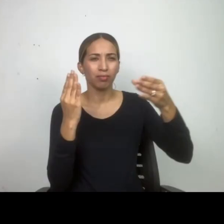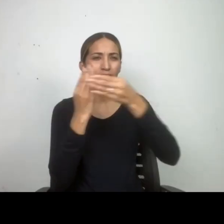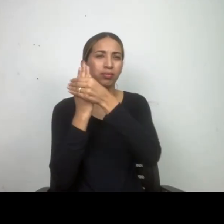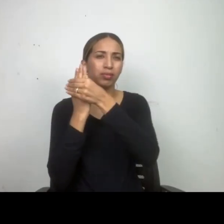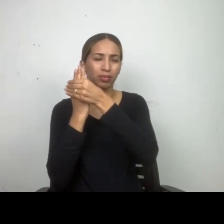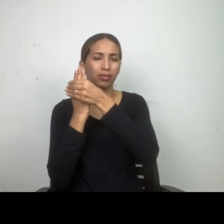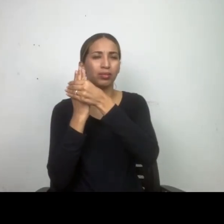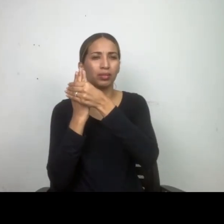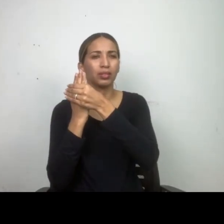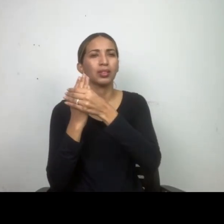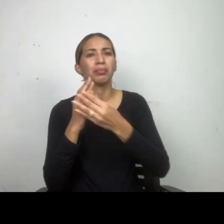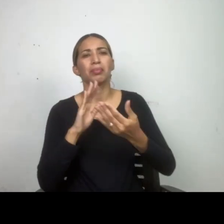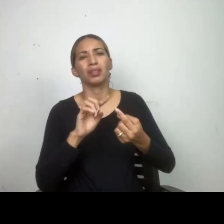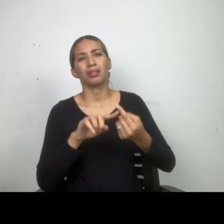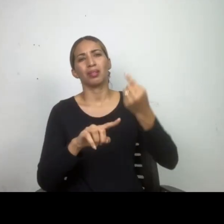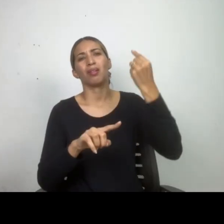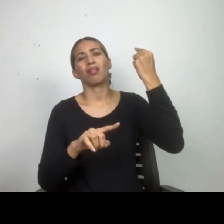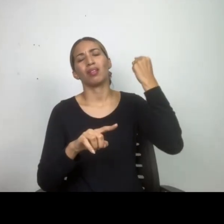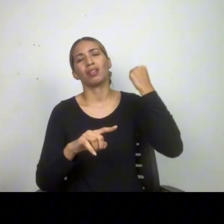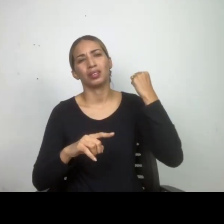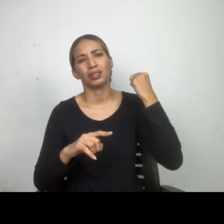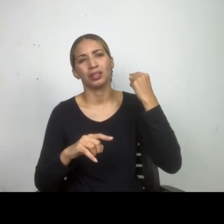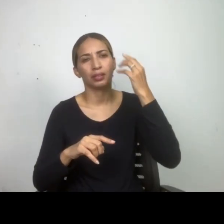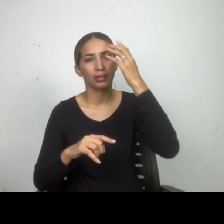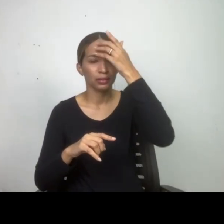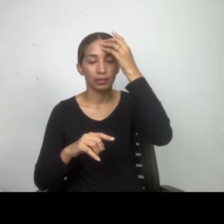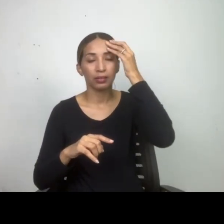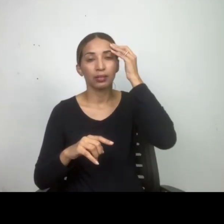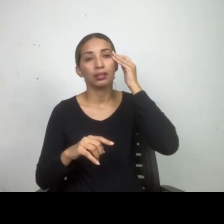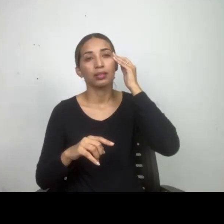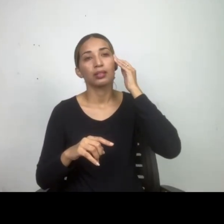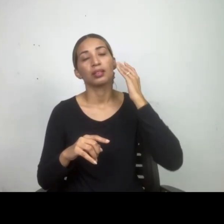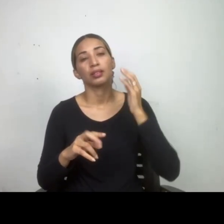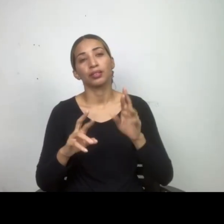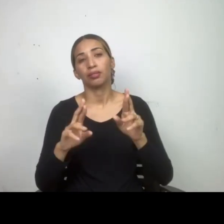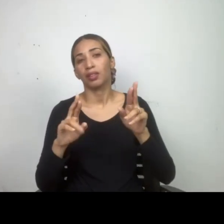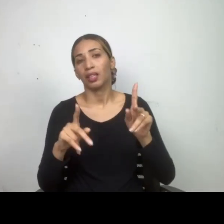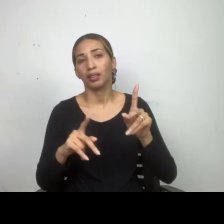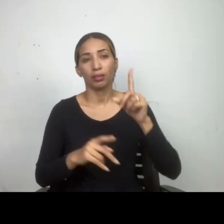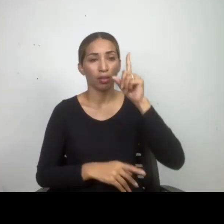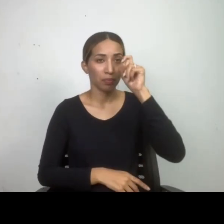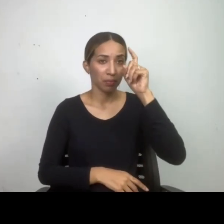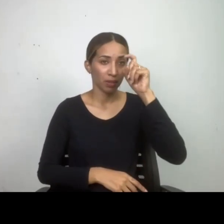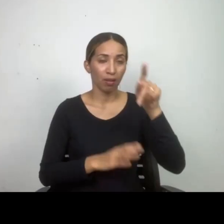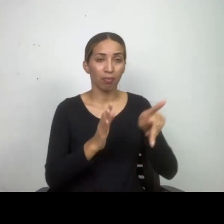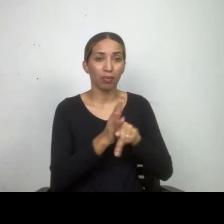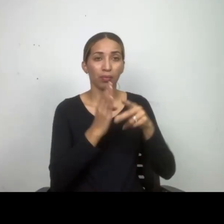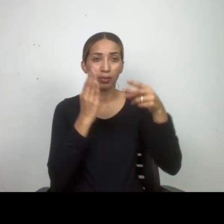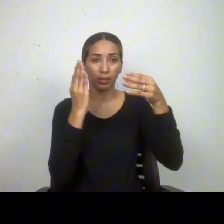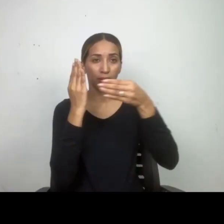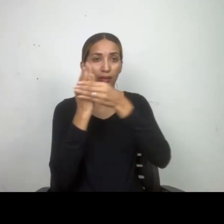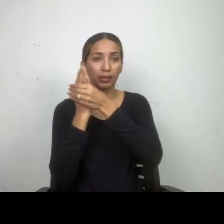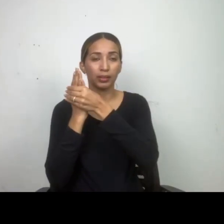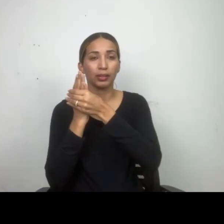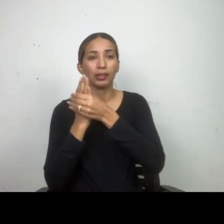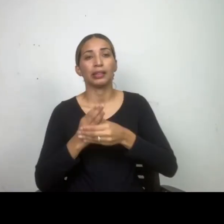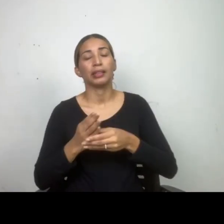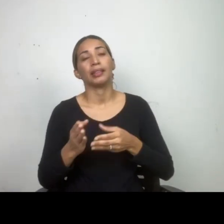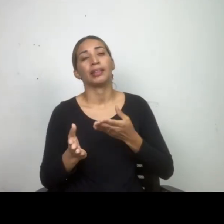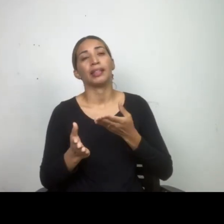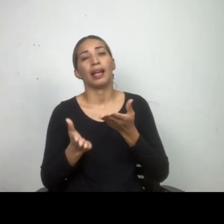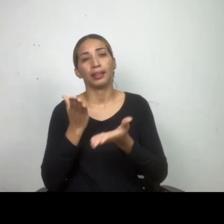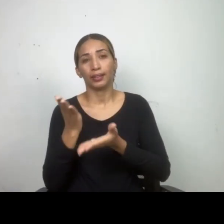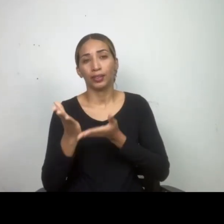mesmos moldes, né, do hospital psiquiátrico que atendia majoritariamente,